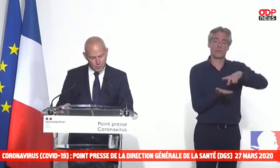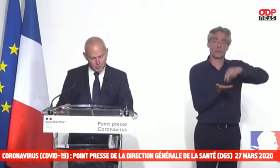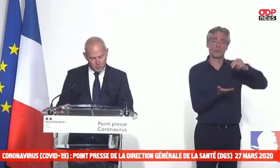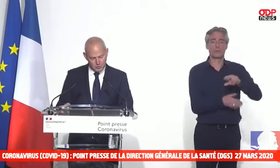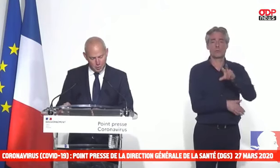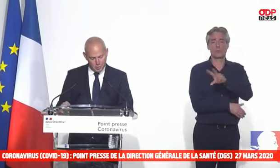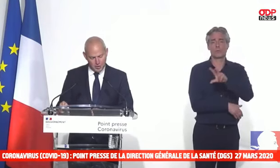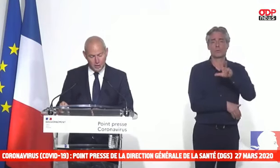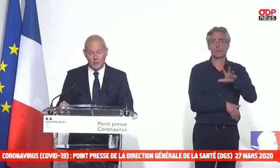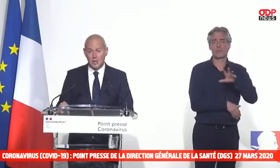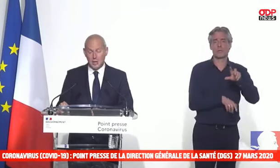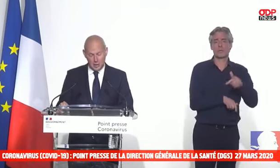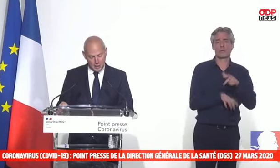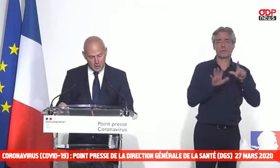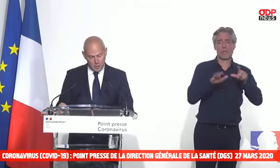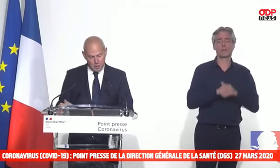Île-de-France,